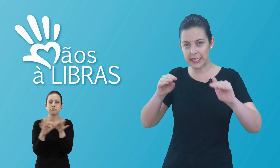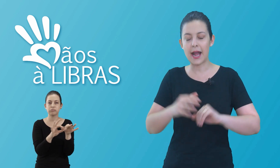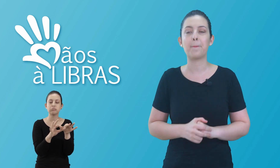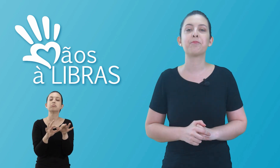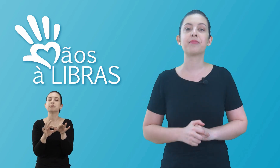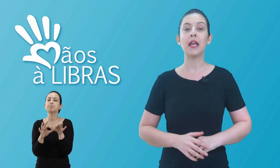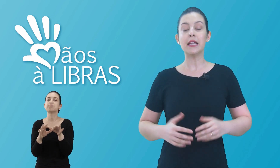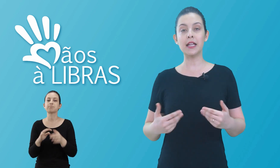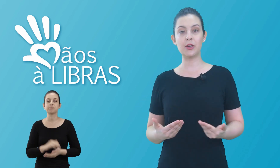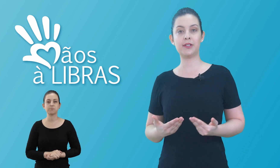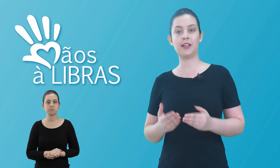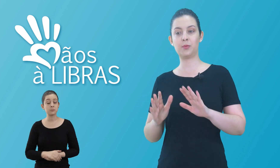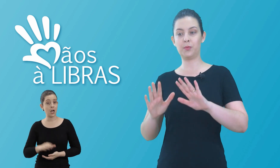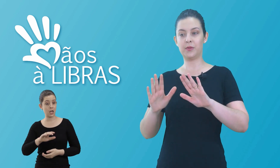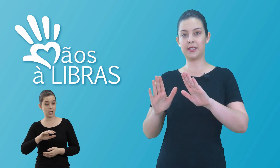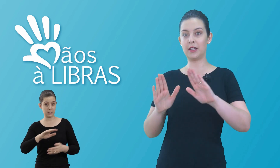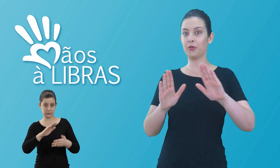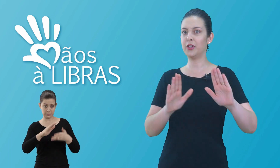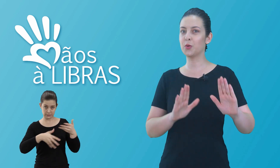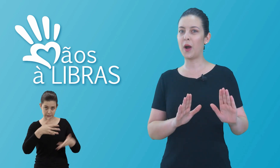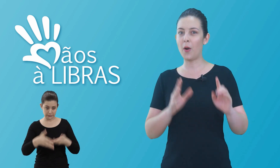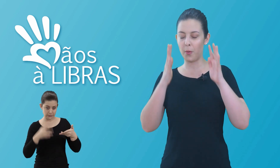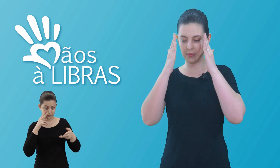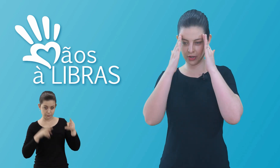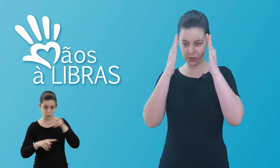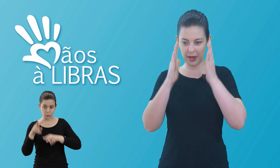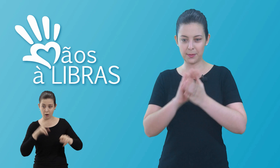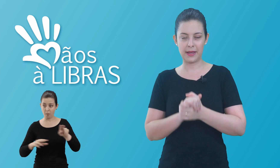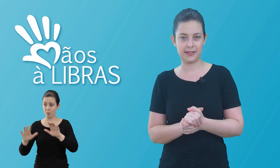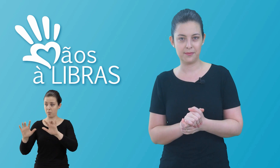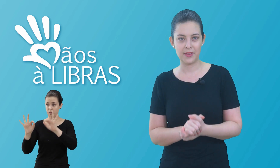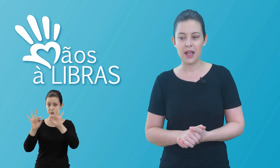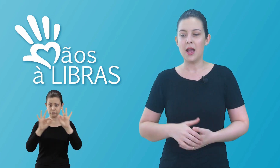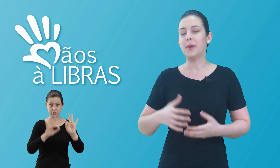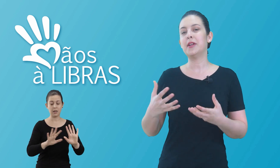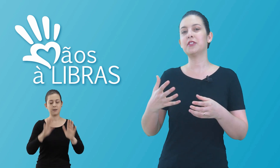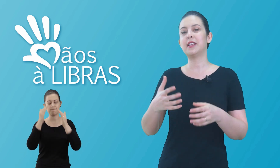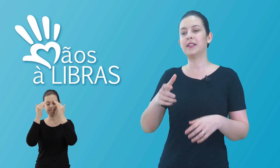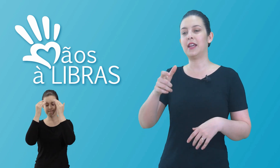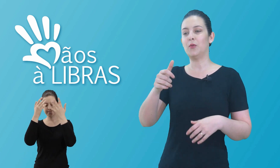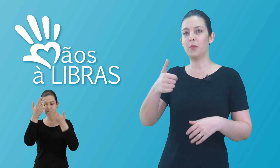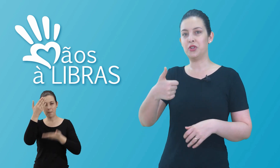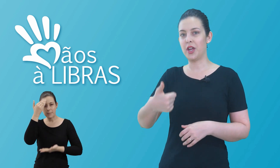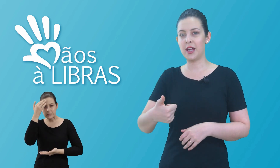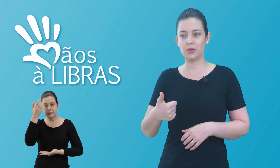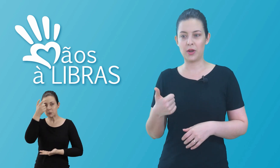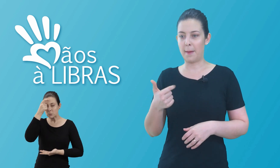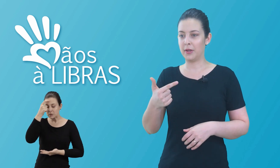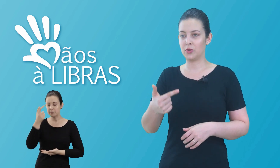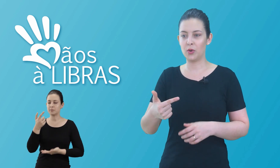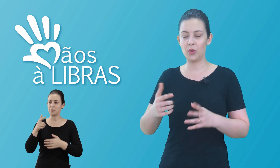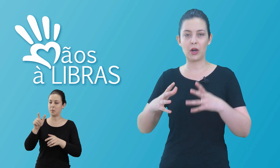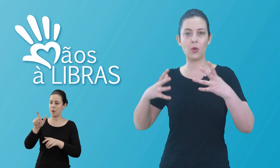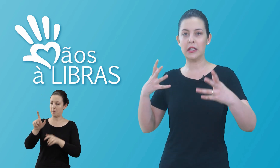sentido linear. Na língua de sinais, sendo visual, gente, para e pensa. Primeiro você tem que ter o objeto,